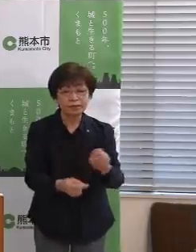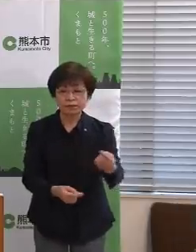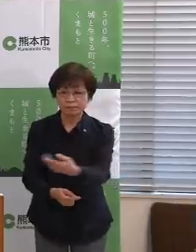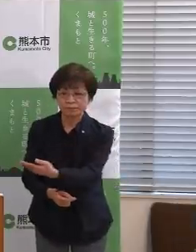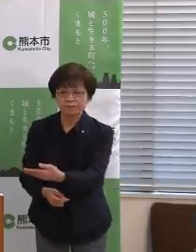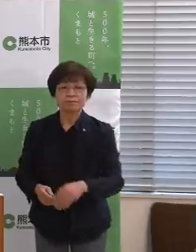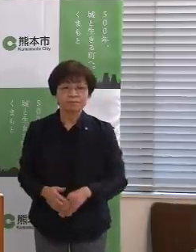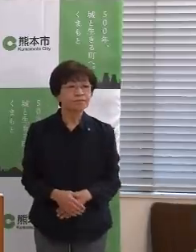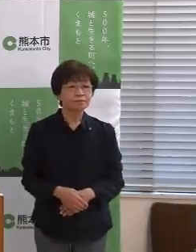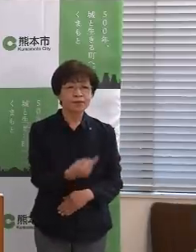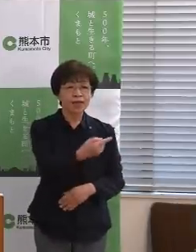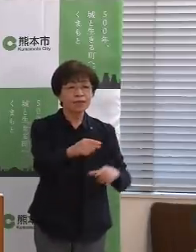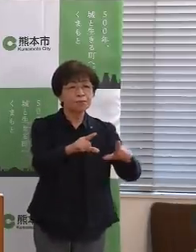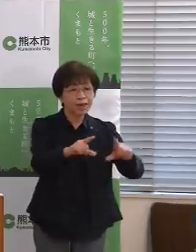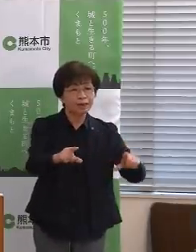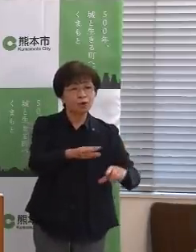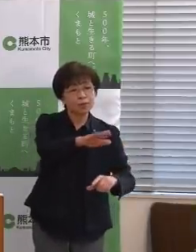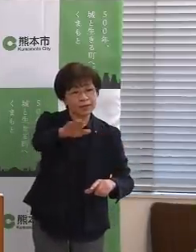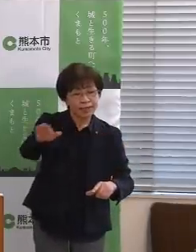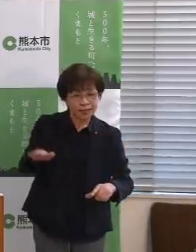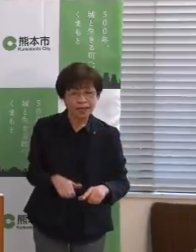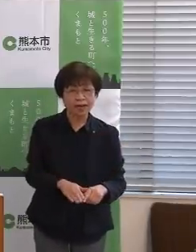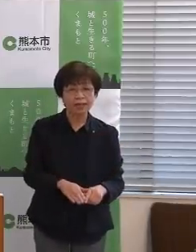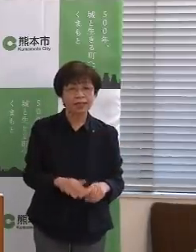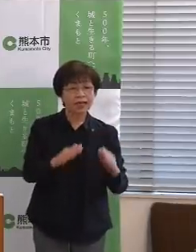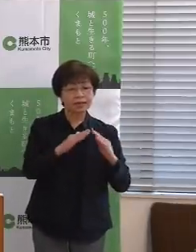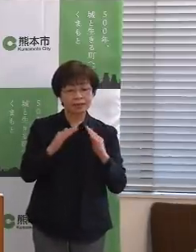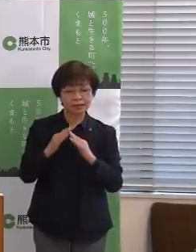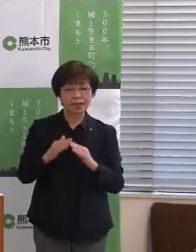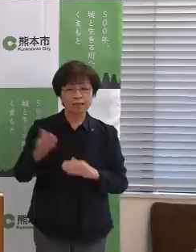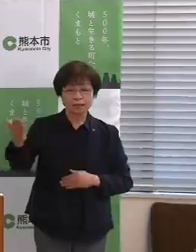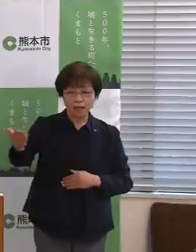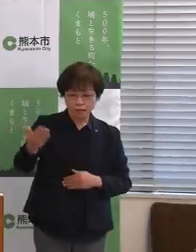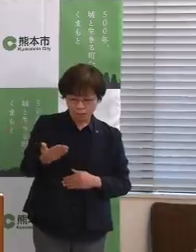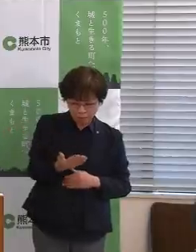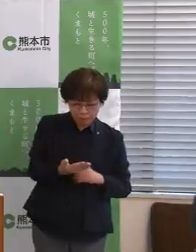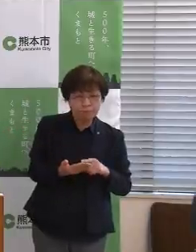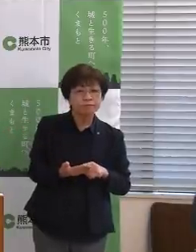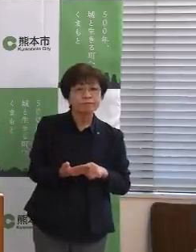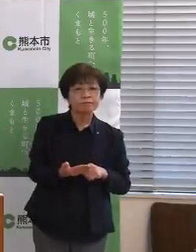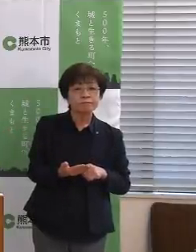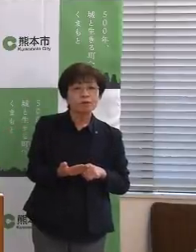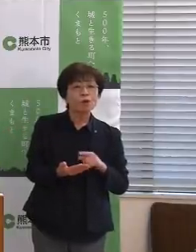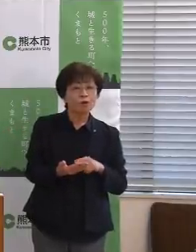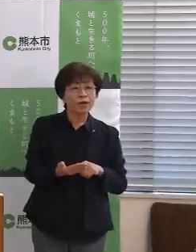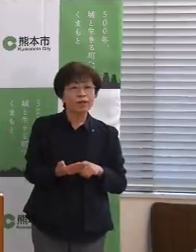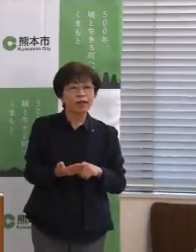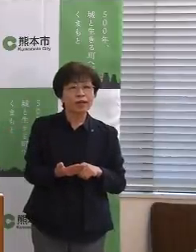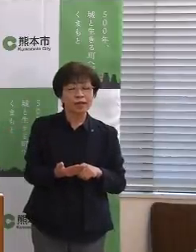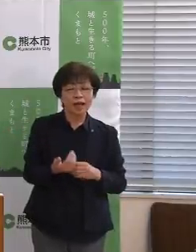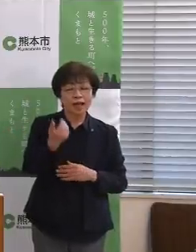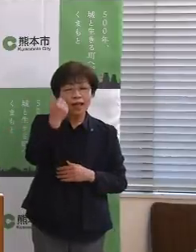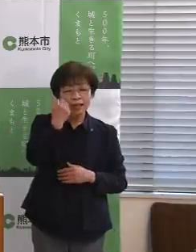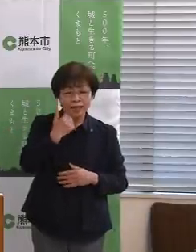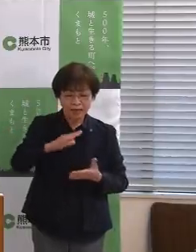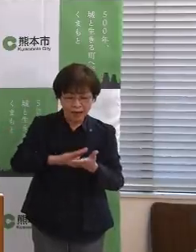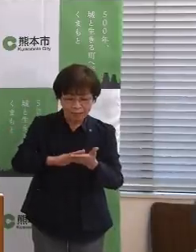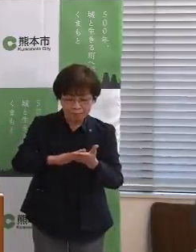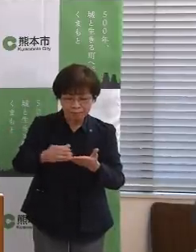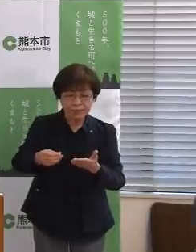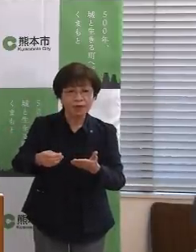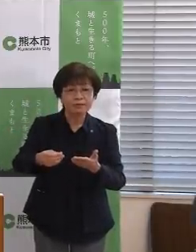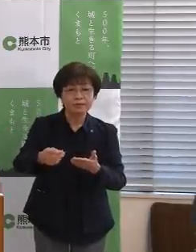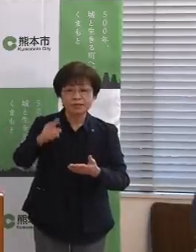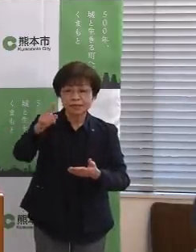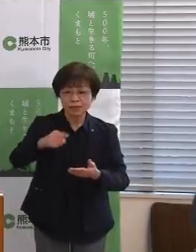皆さんからですね、やはり回覧板こう回ってくるんですけれども、それによってですねどなたがこうやっぱりどういう形で触